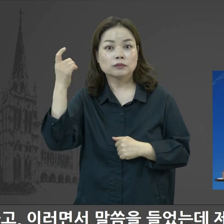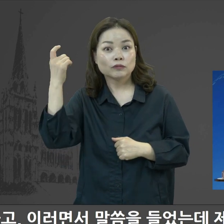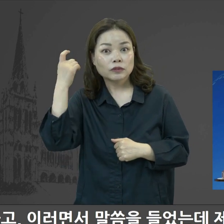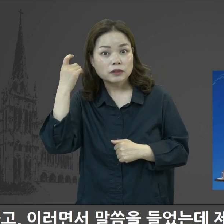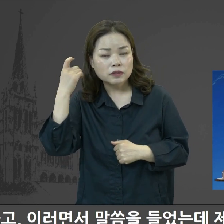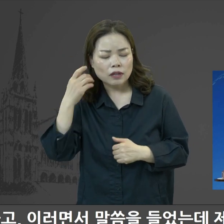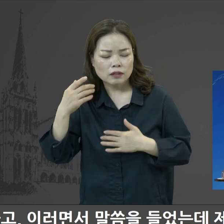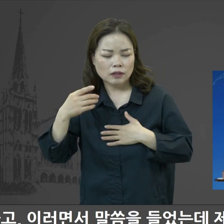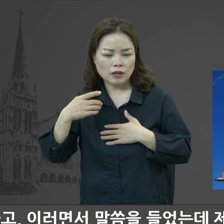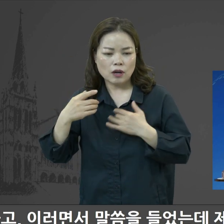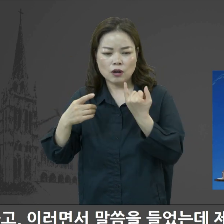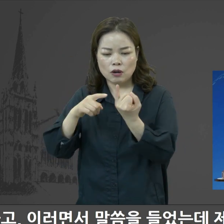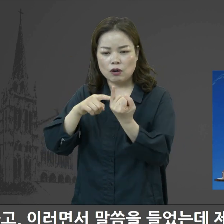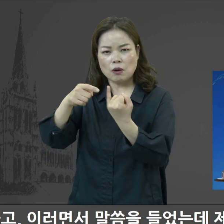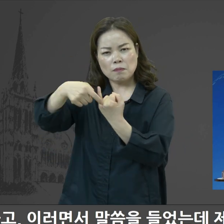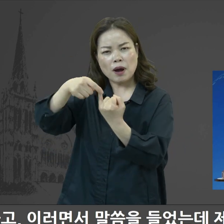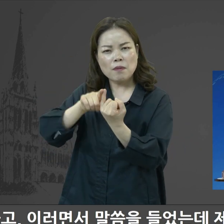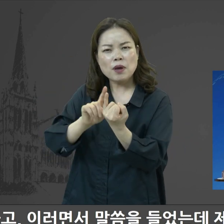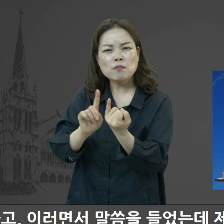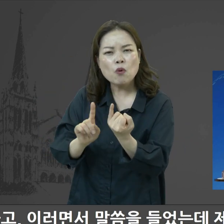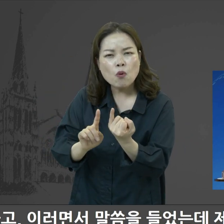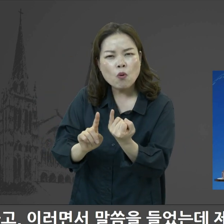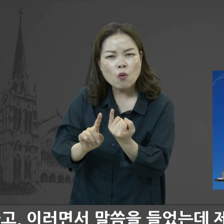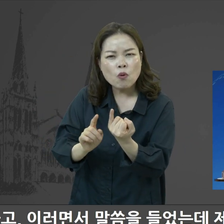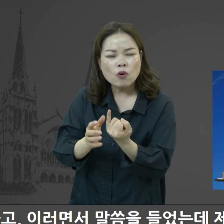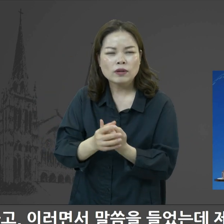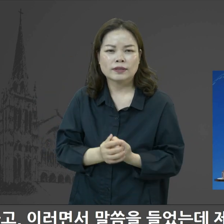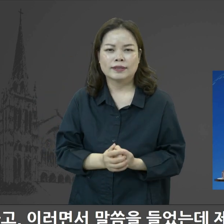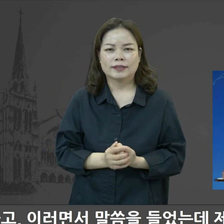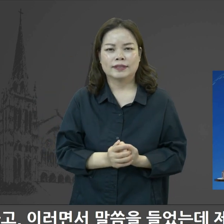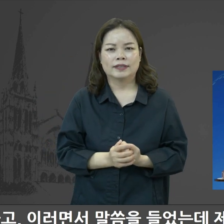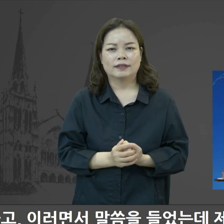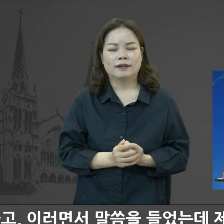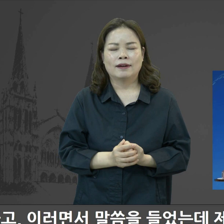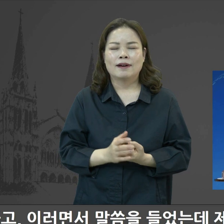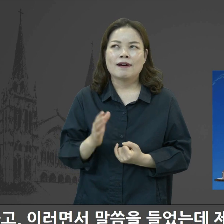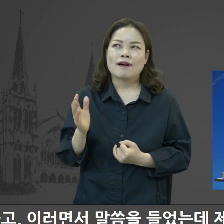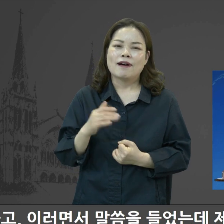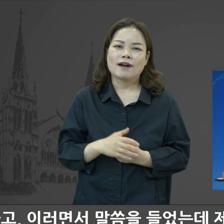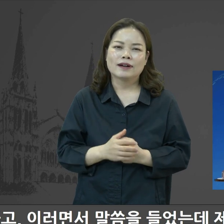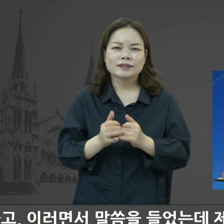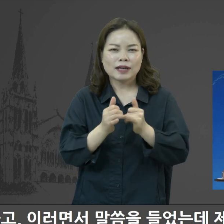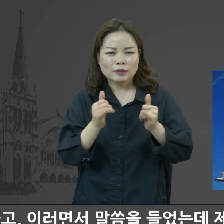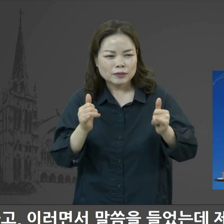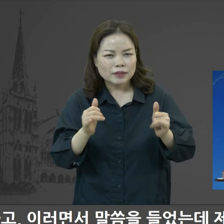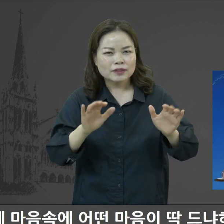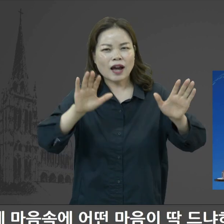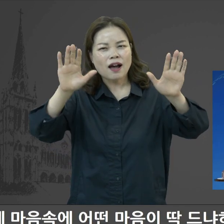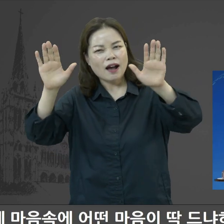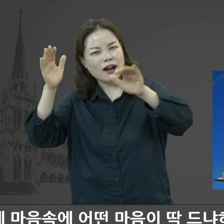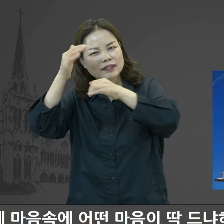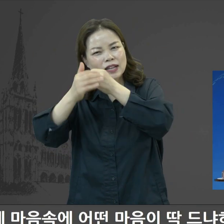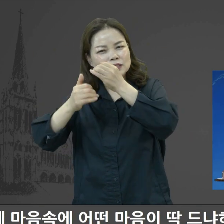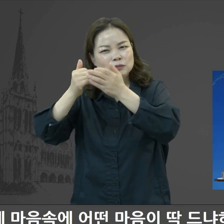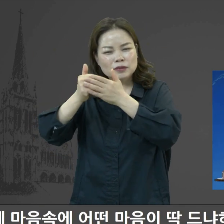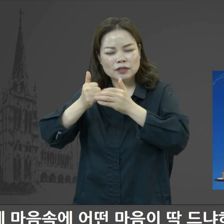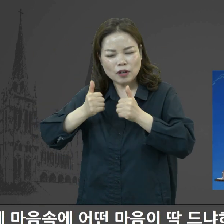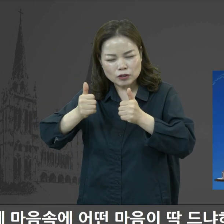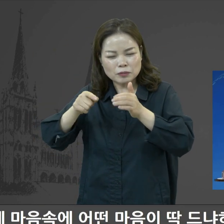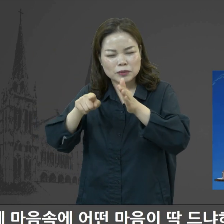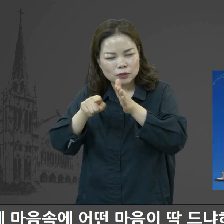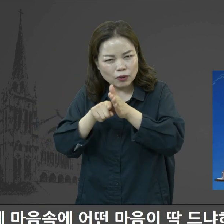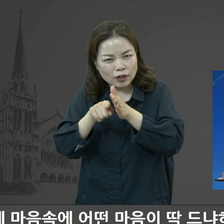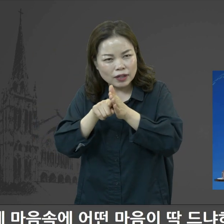듣는 가운데 제 마음속에 어떤 마음이 딱 드냐 하면, 야, 사람들이 다들 이렇게 하나님을 이렇게 열심히